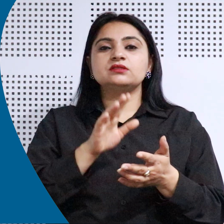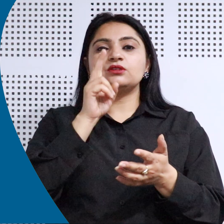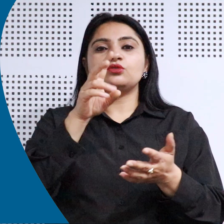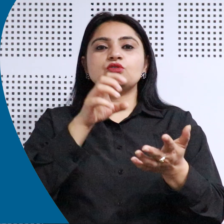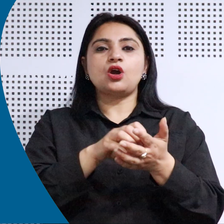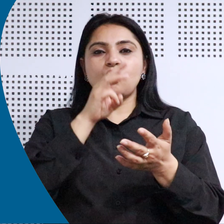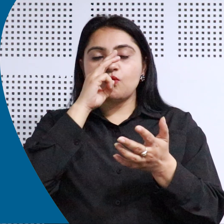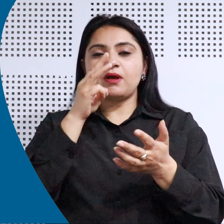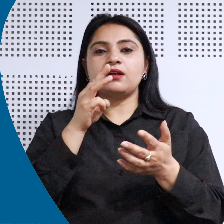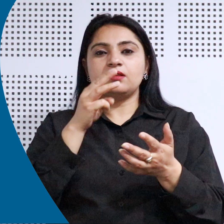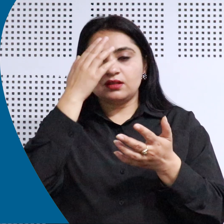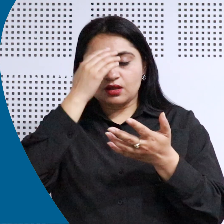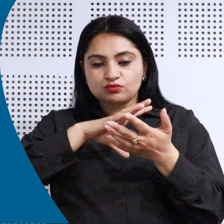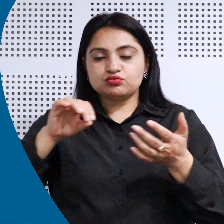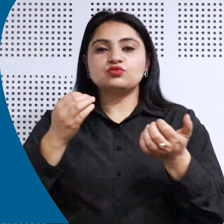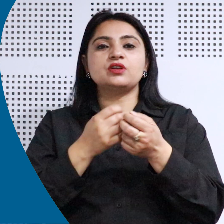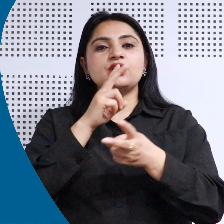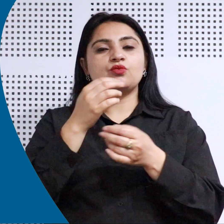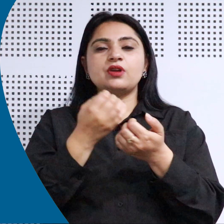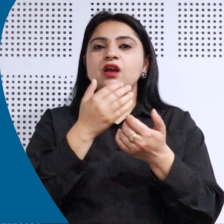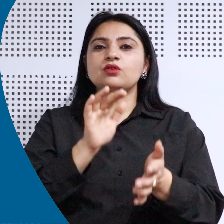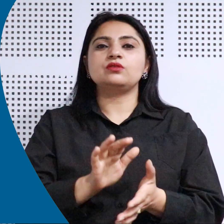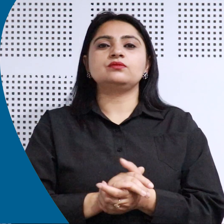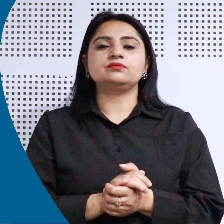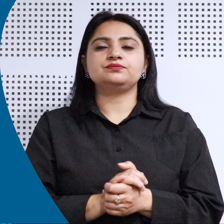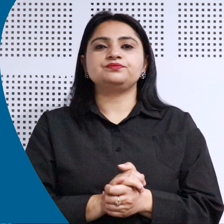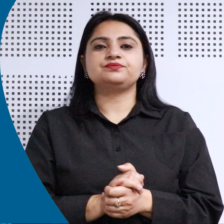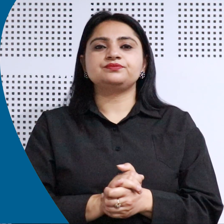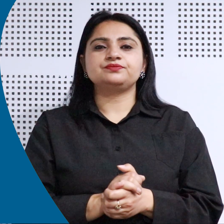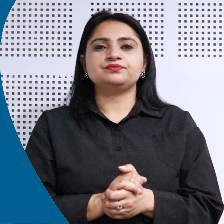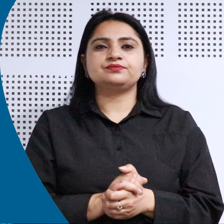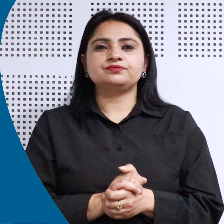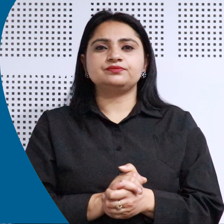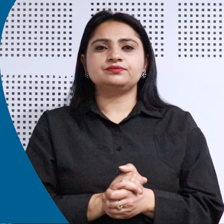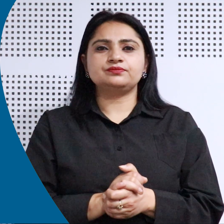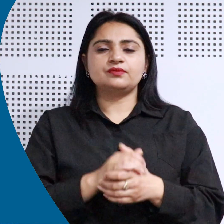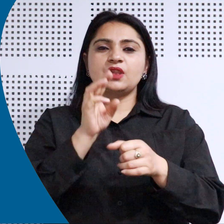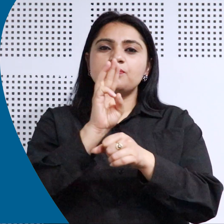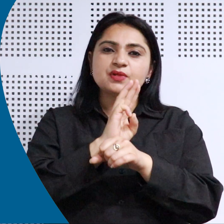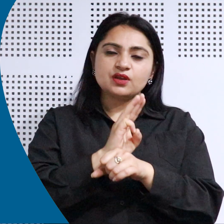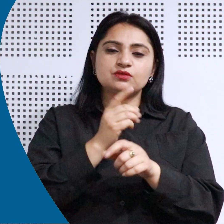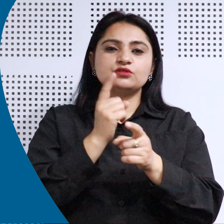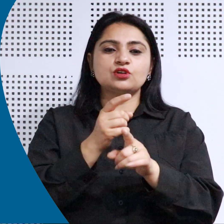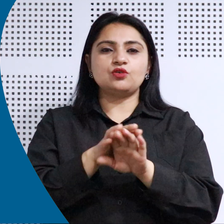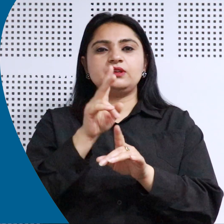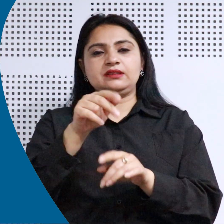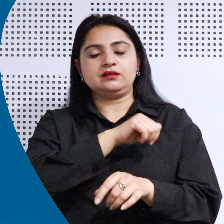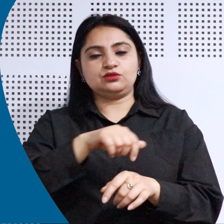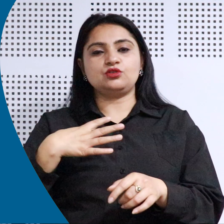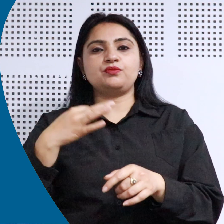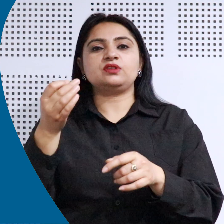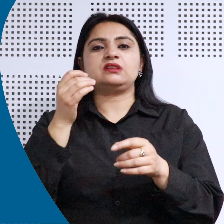चाहिँ निराधारण गर्ने कुराहरू गऱ्यौँ। जहाँसम्म कयौँ फेरि प्रश्न पनि आउँछन्। मेयर साहबहरूले, त्यहाँको जनप्रतिनिधि